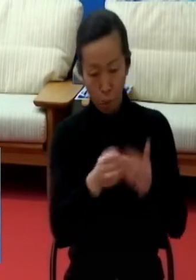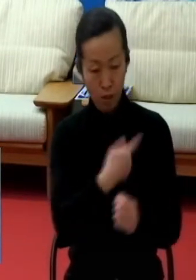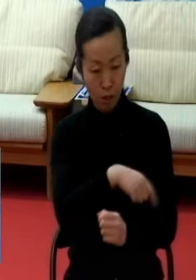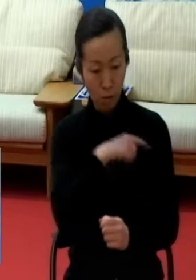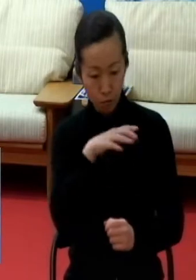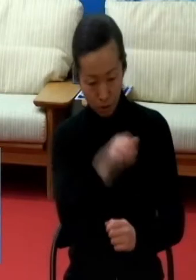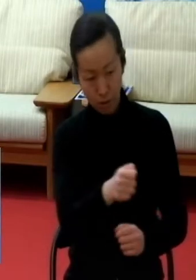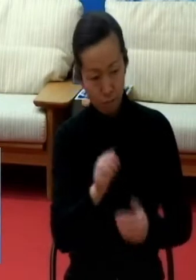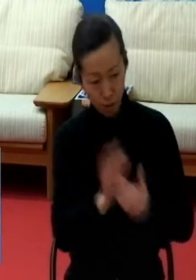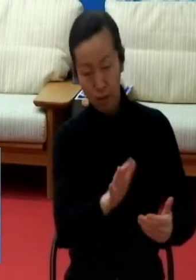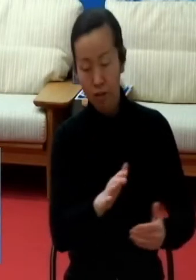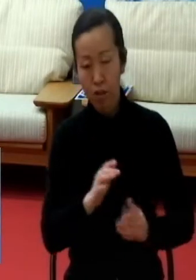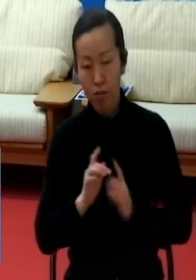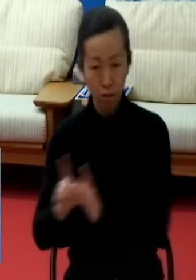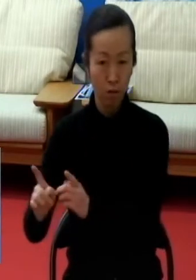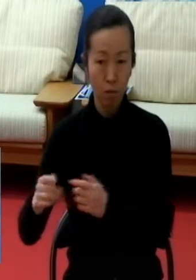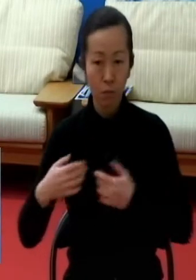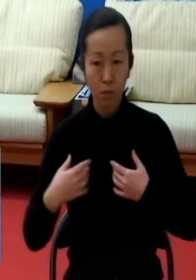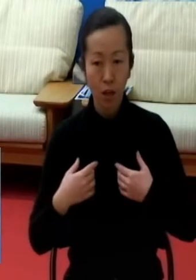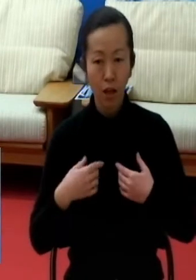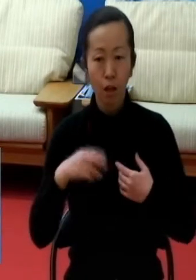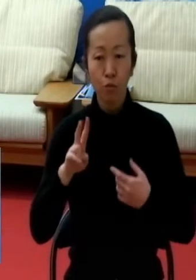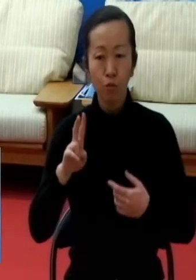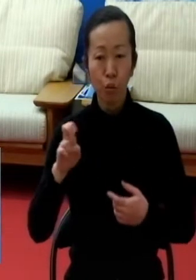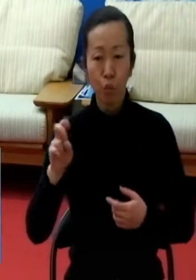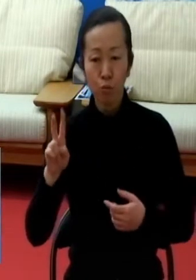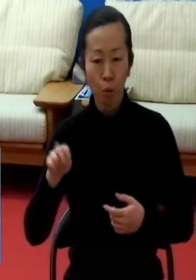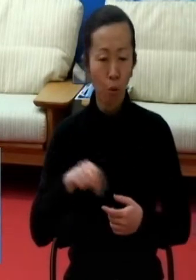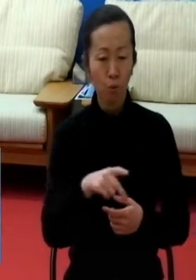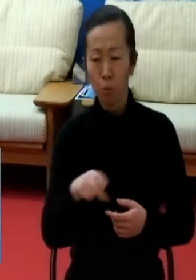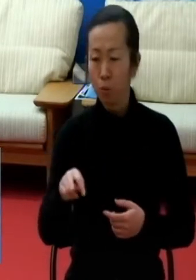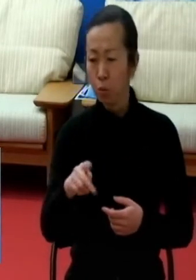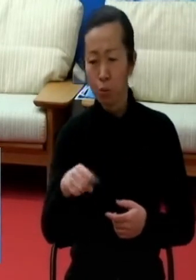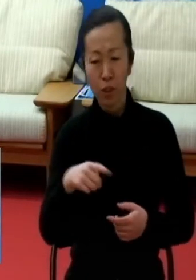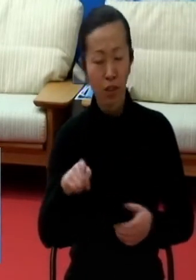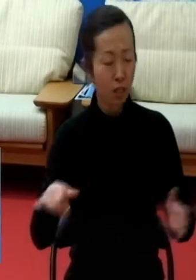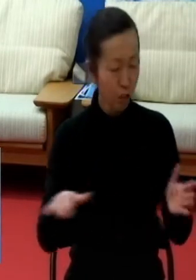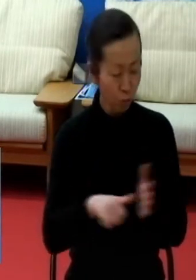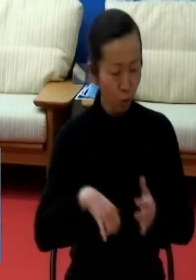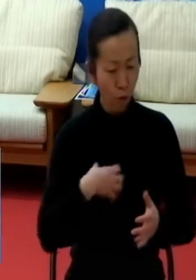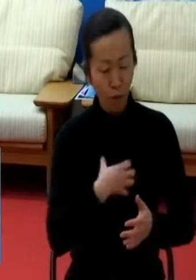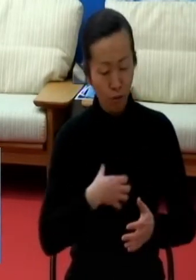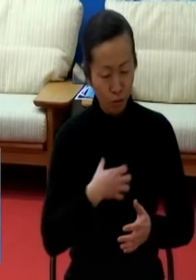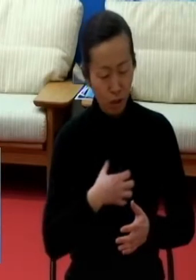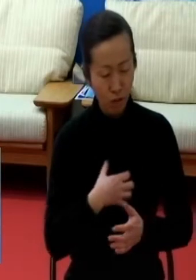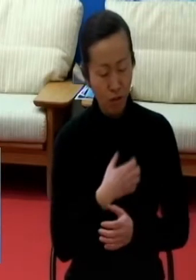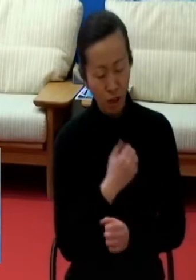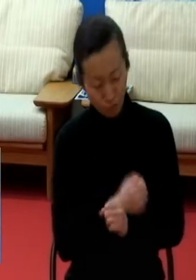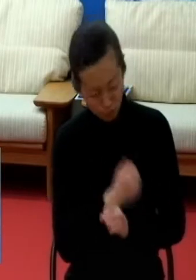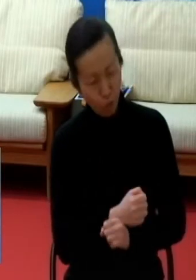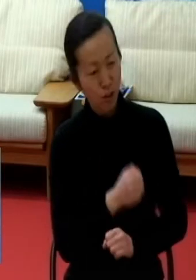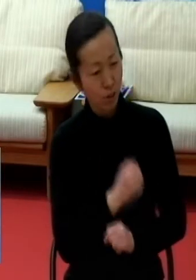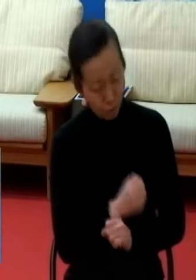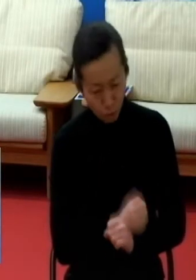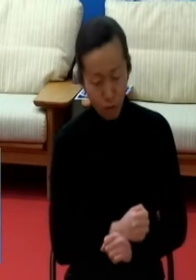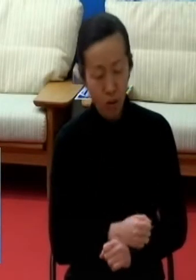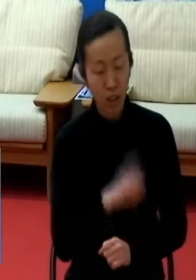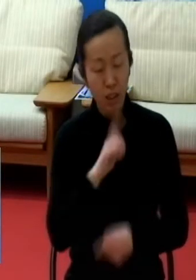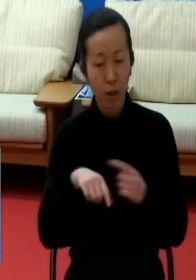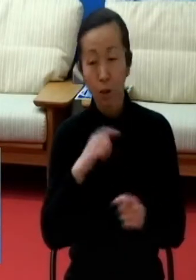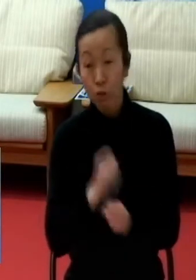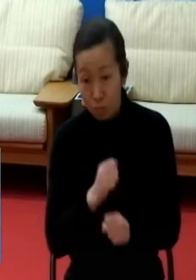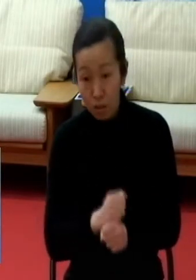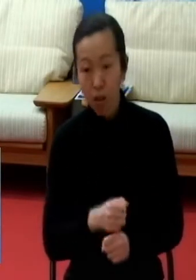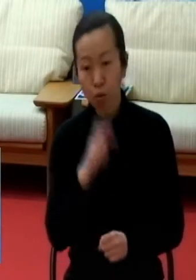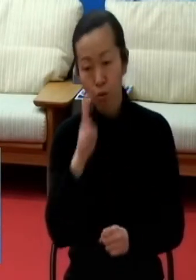평생 고생합니다. うろうろすると一生苦労します。 예, 한 번 그러나 언약을 붙잡고 결정하게 되면 평생 승리하는 し 것입니다.